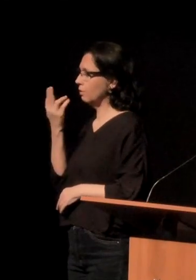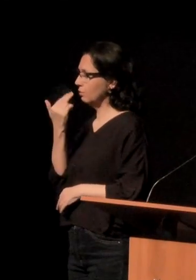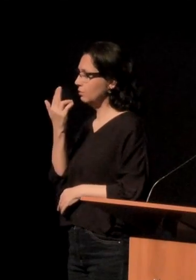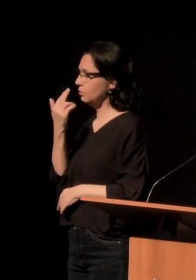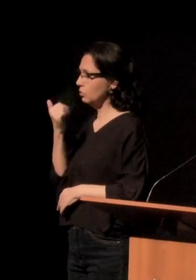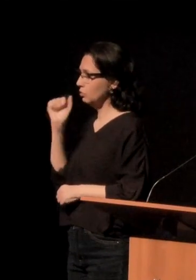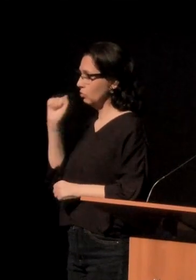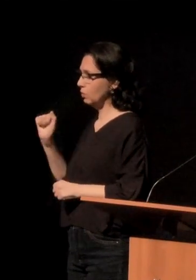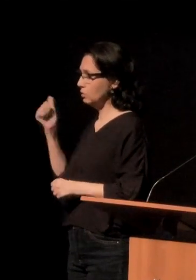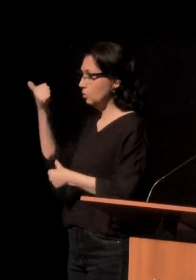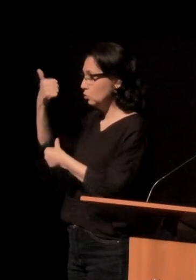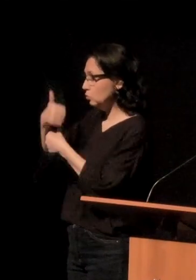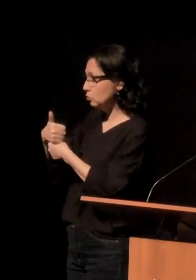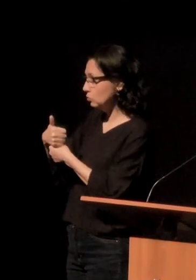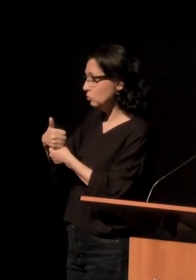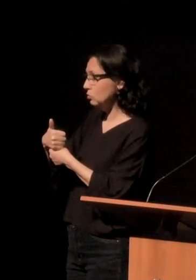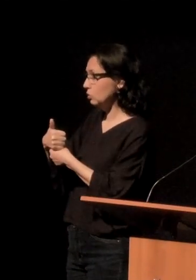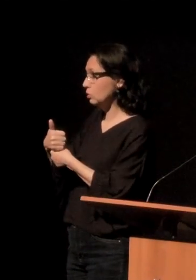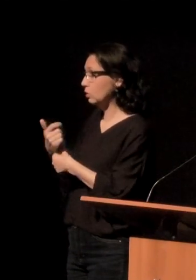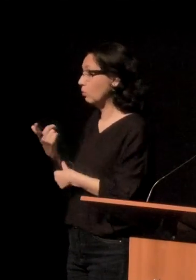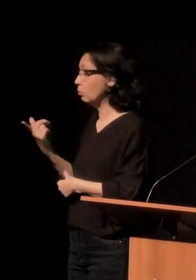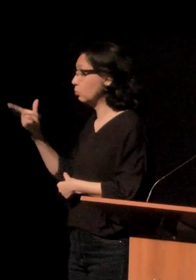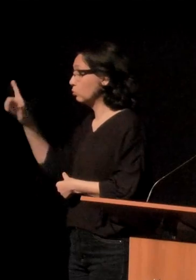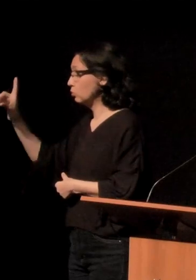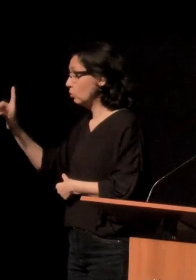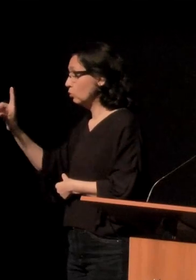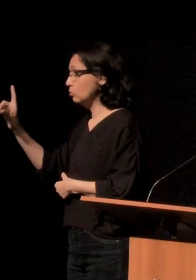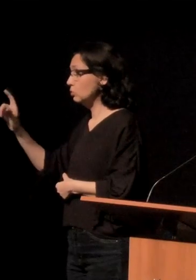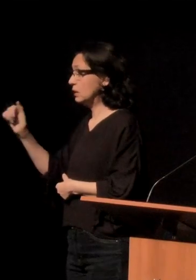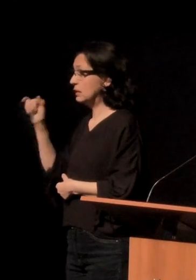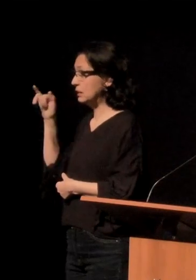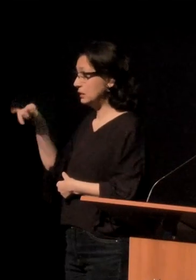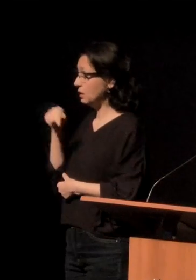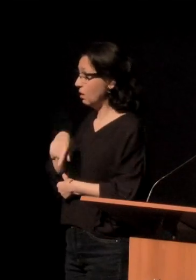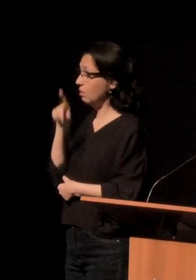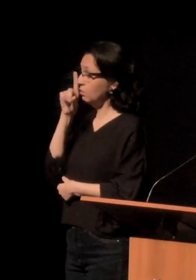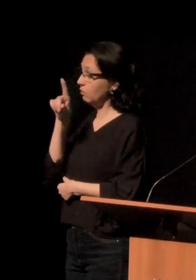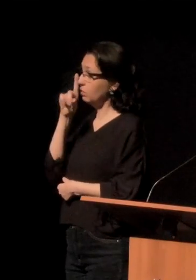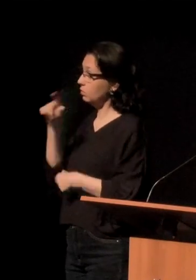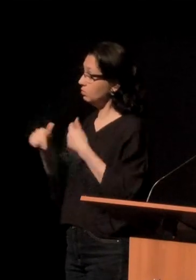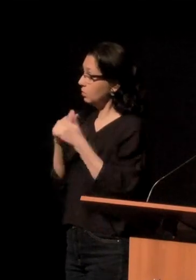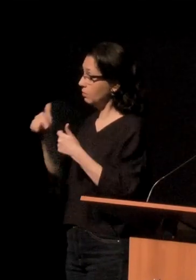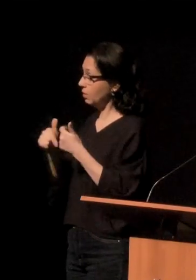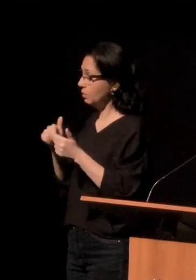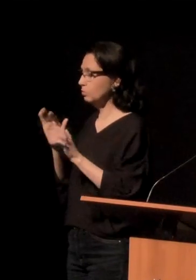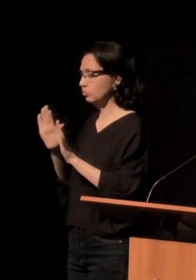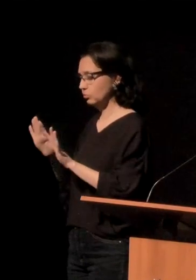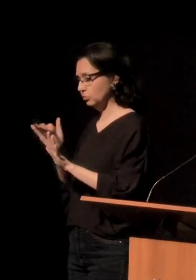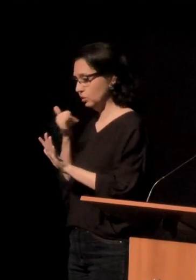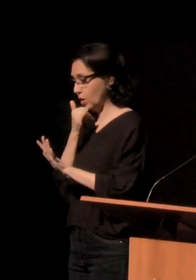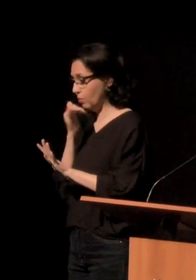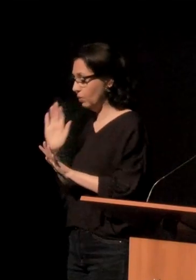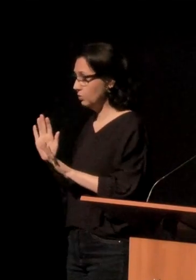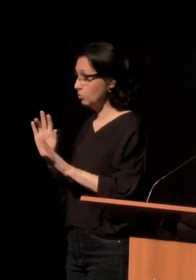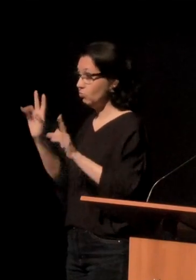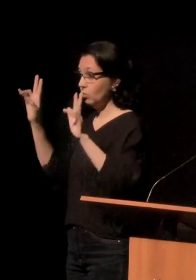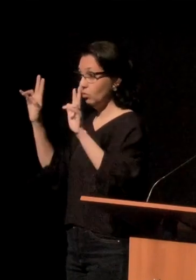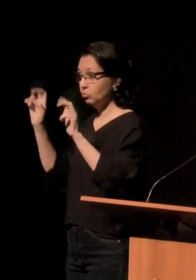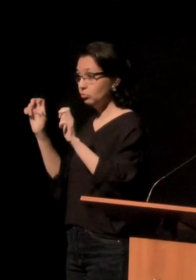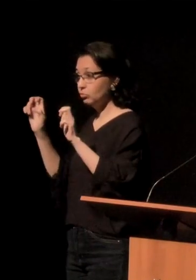comissionado quando a efetiva não atende plenamente ao município uma coisa é uma coisa outra coisa é outra coisa Tá